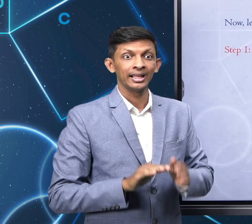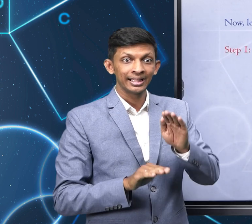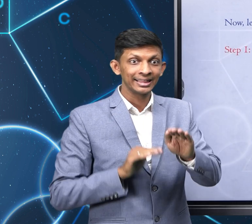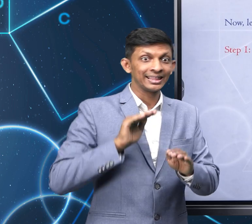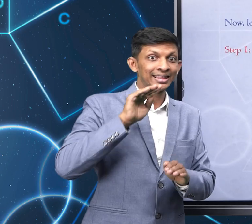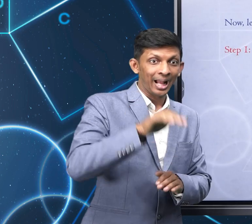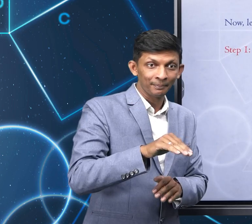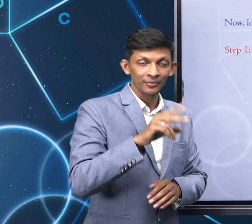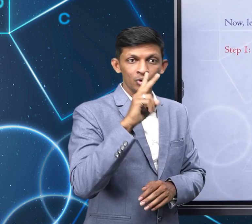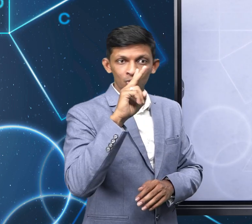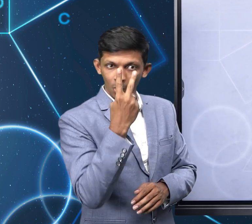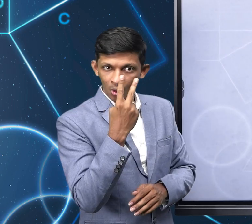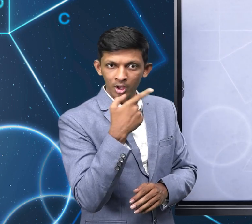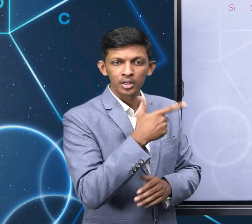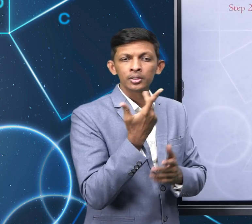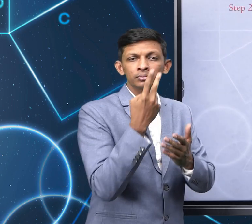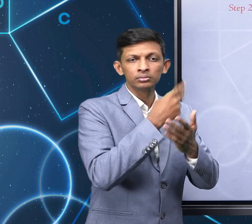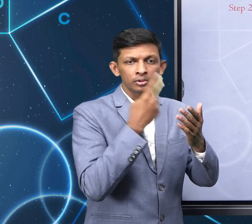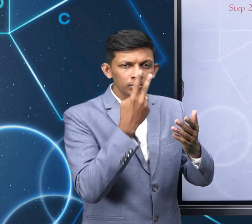स्टेप 2. विरुद्ध चेहरा काढा.